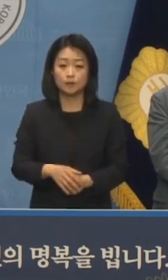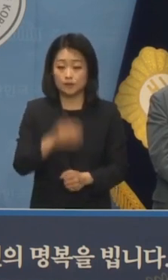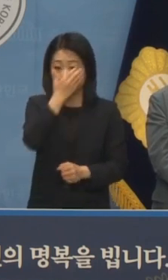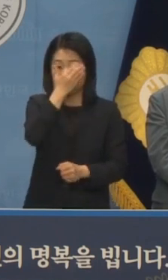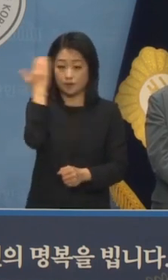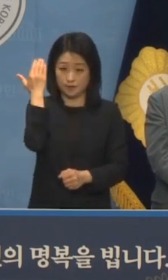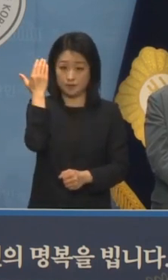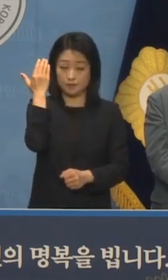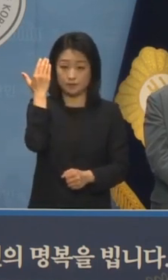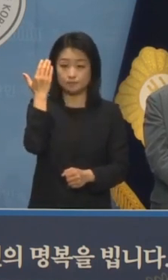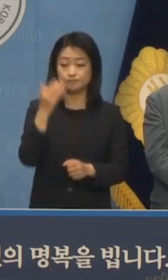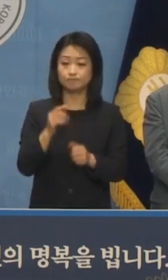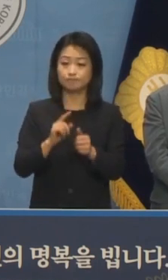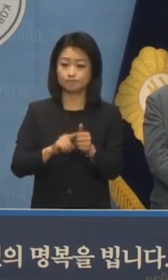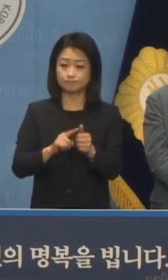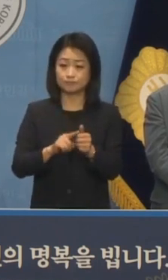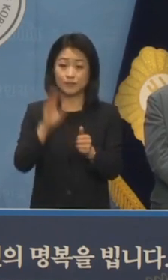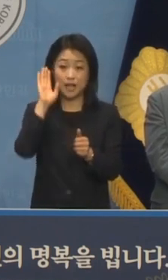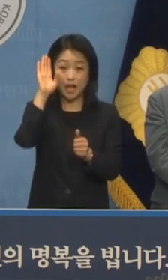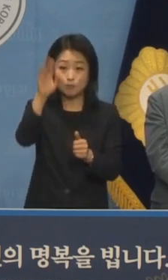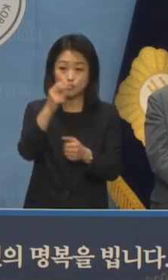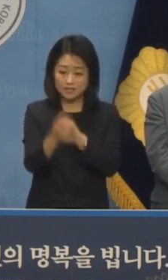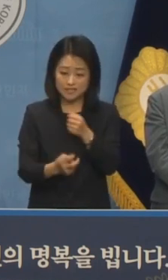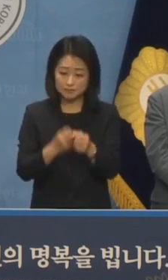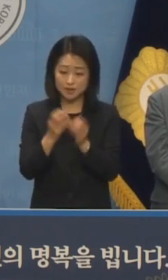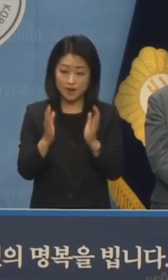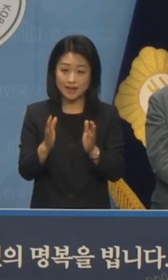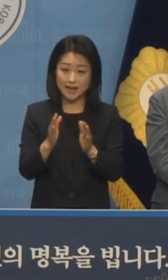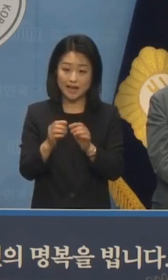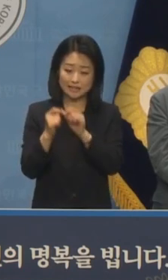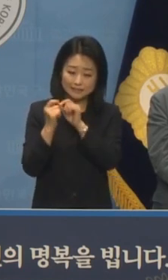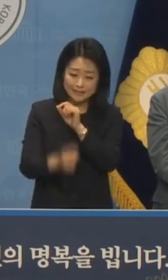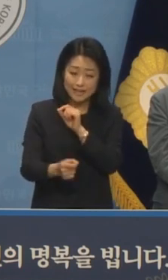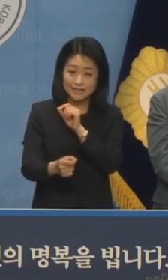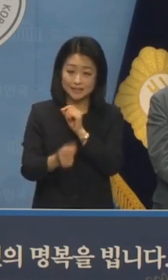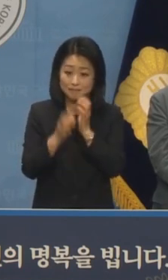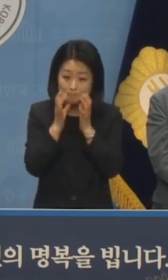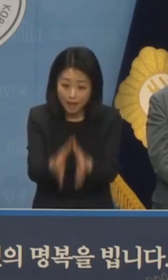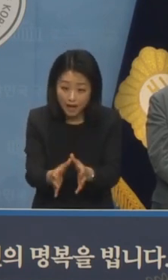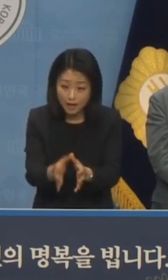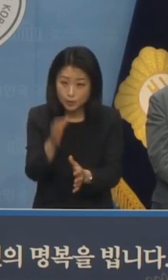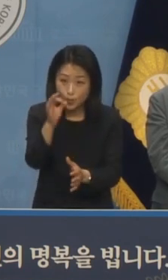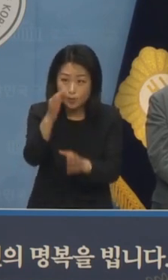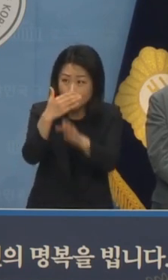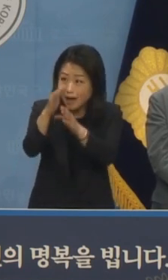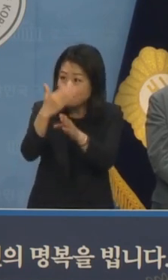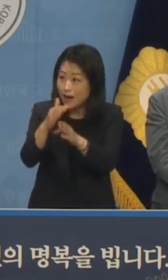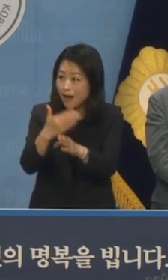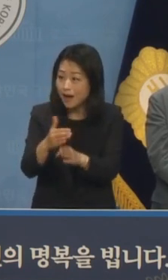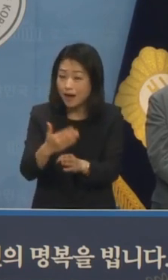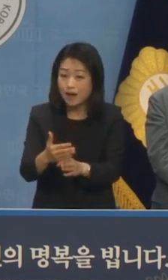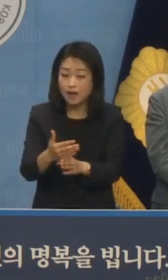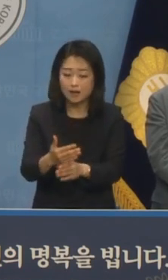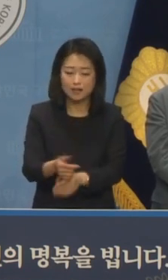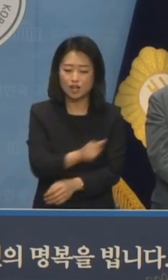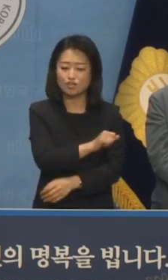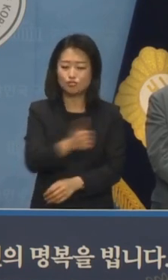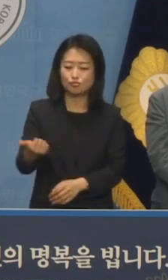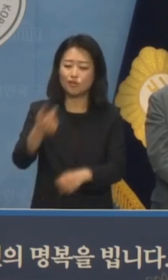젊은 청년들에게 앞으로 20년간 사기당한 돈 갚고 살라고 하는 것은 살지 말고